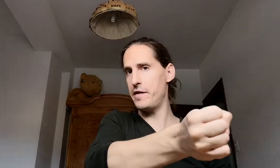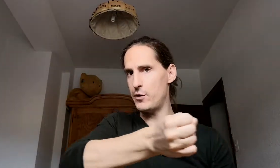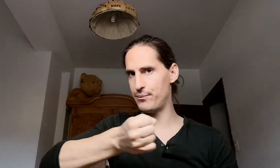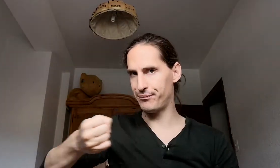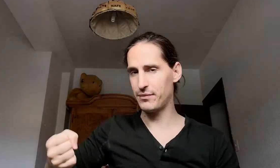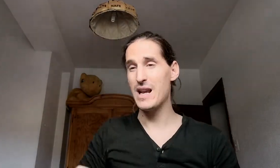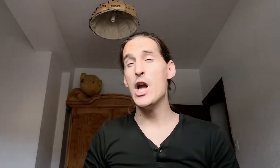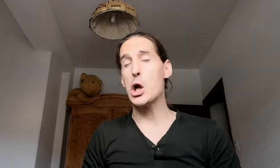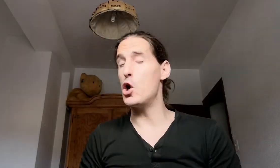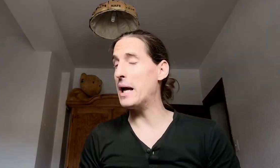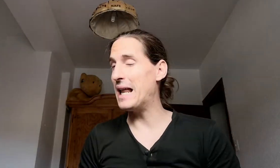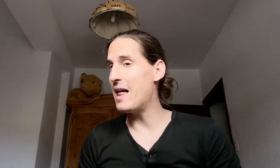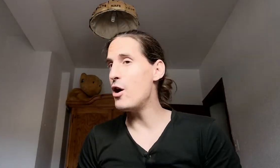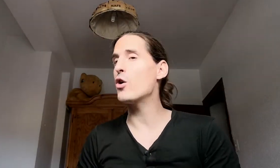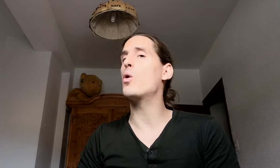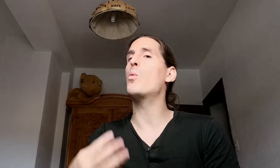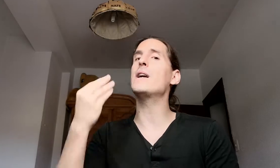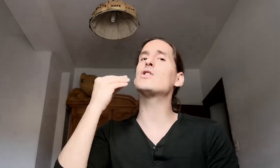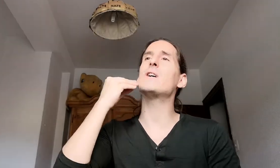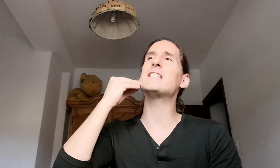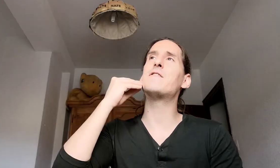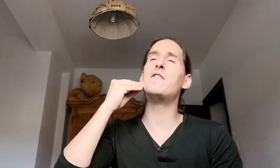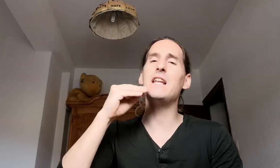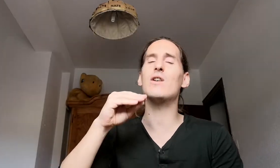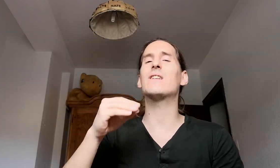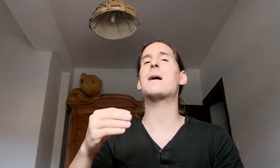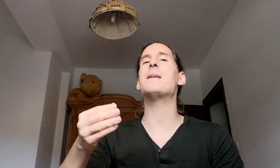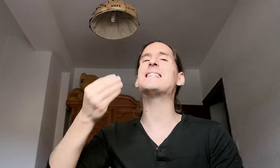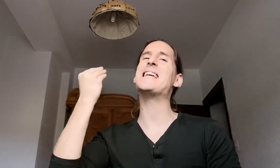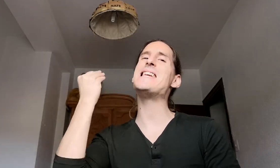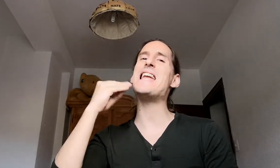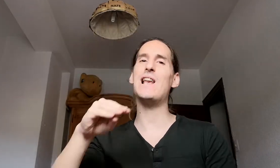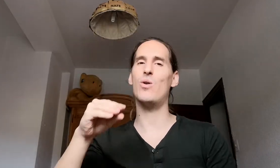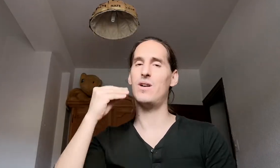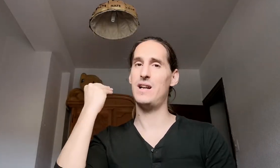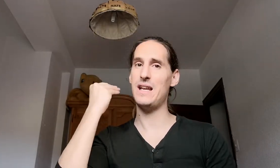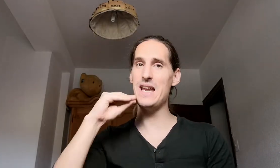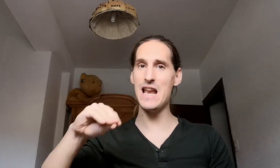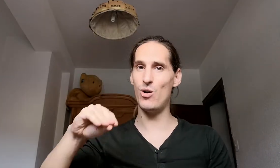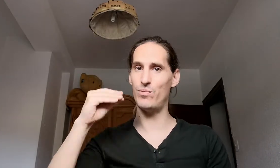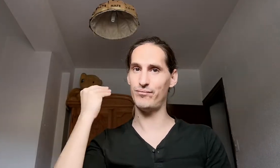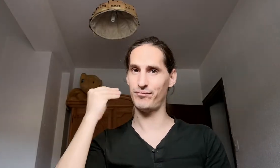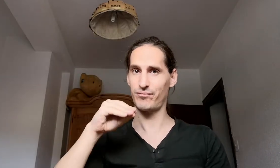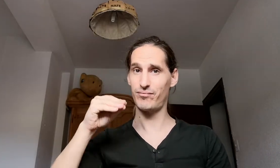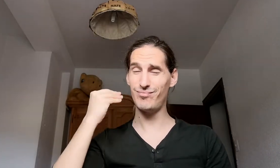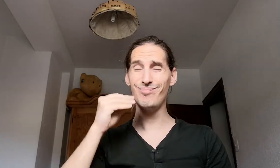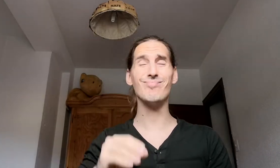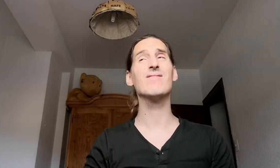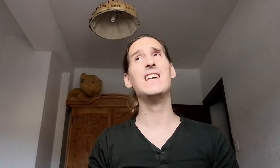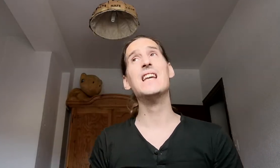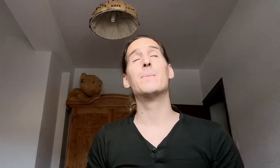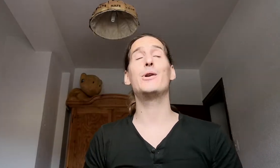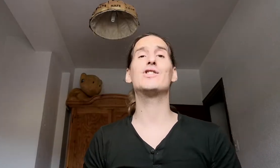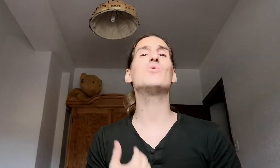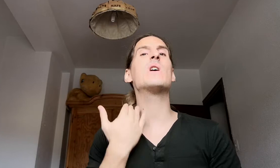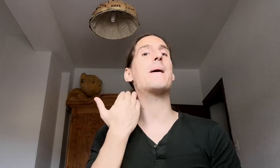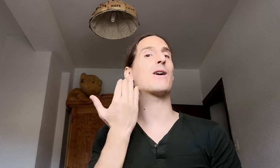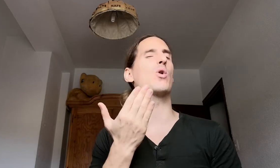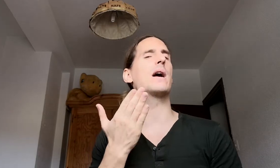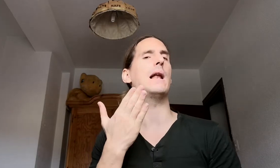Frigorífico. Congelador. Como esto es frío, también es hielo. Hielo. Por eso se usa para